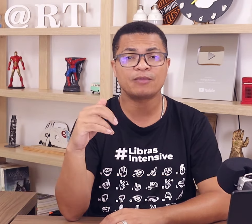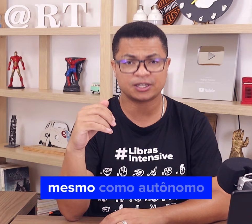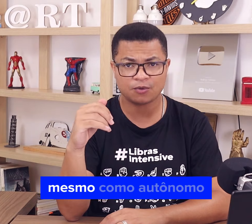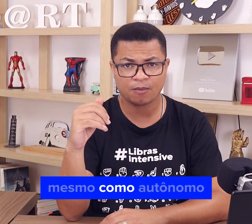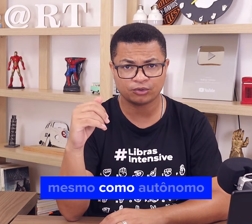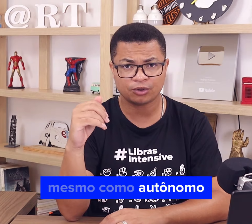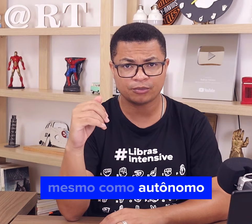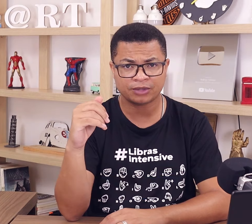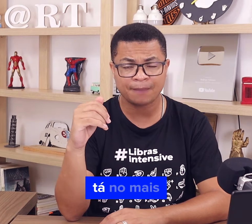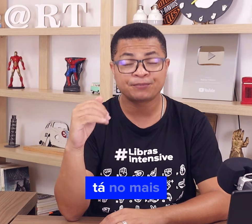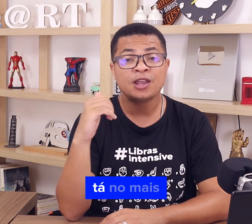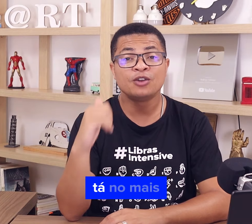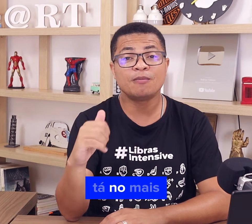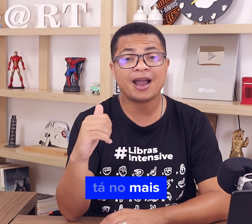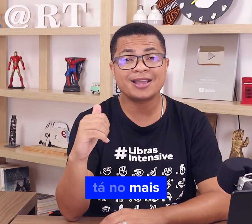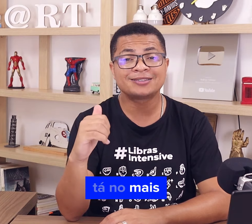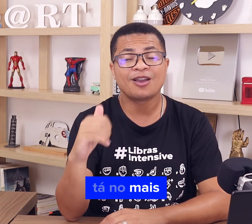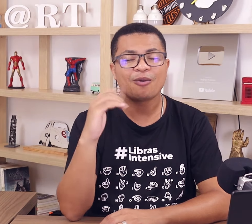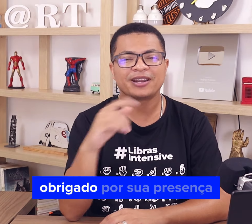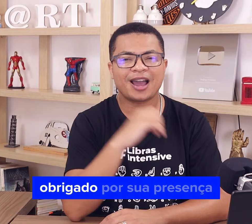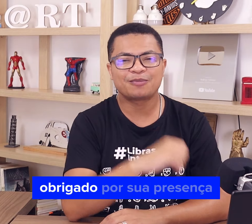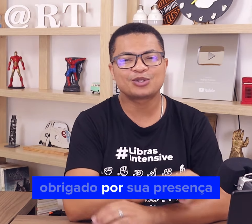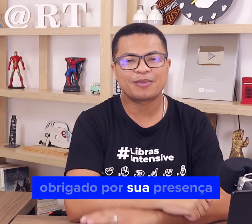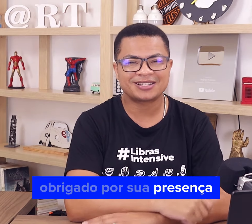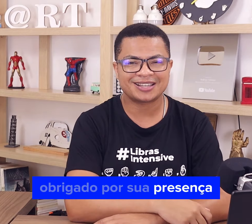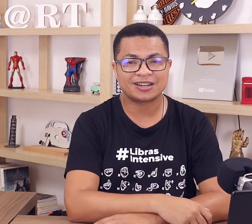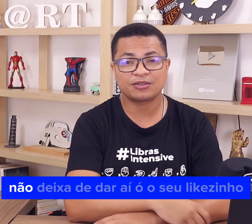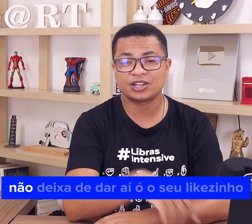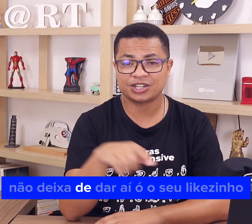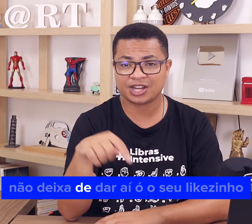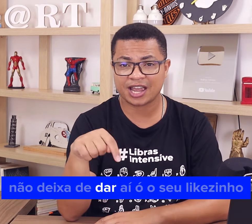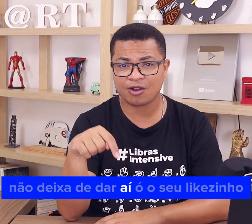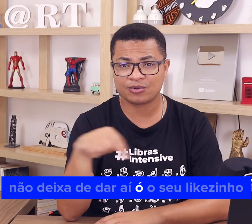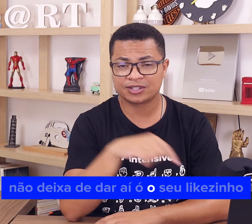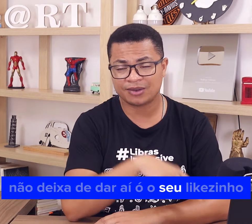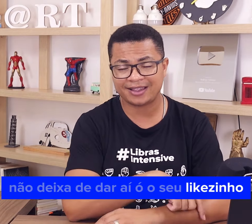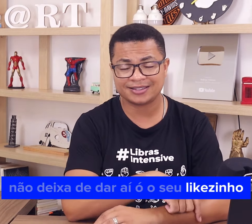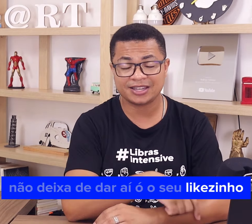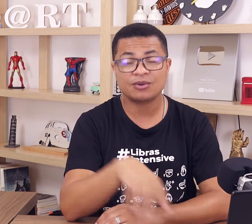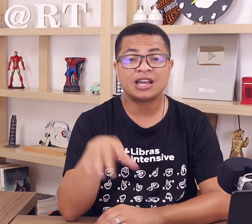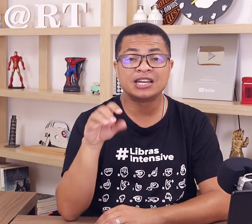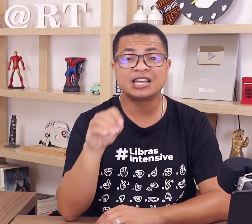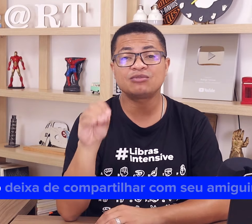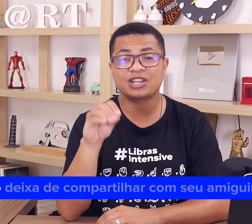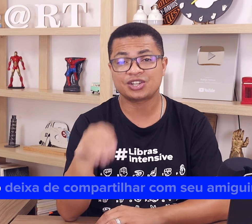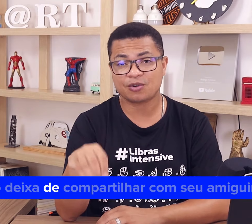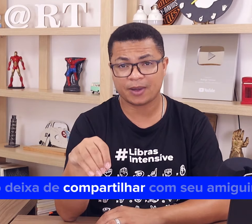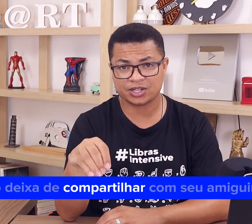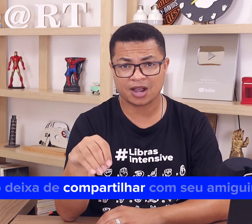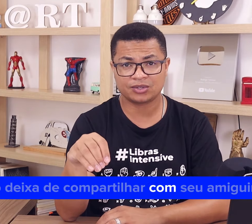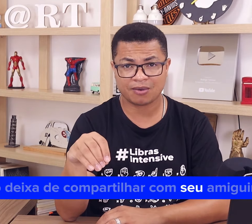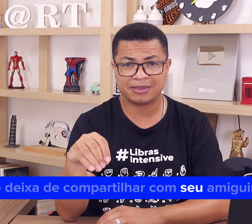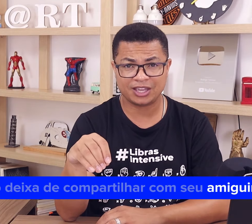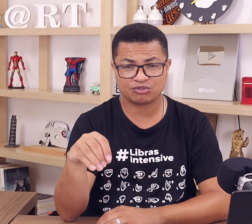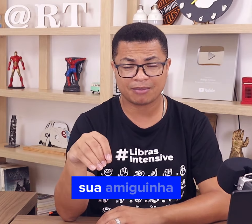mesmo, como autônomo, tá? No mais, obrigado por sua presença. Não deixa de dar aí, ó, o seu likezinho. Não deixa de compartilhar com seu amiguinho, sua